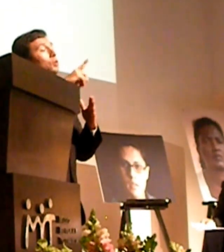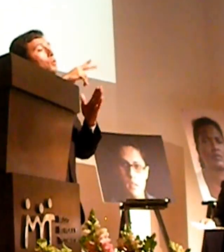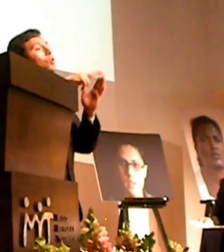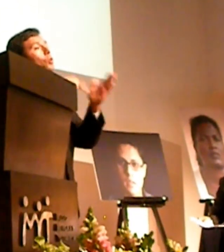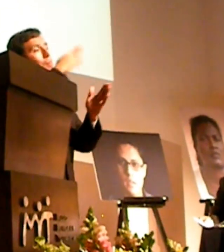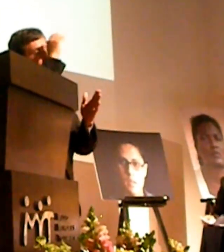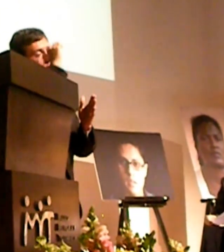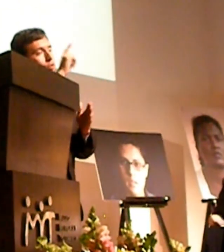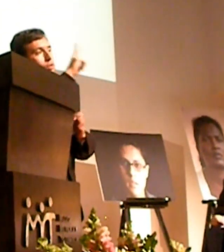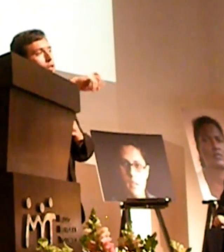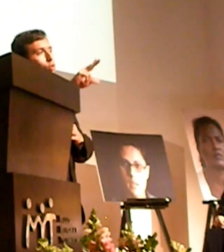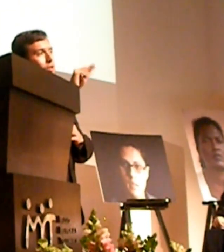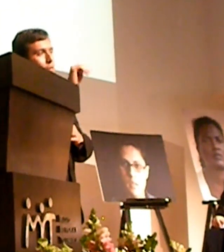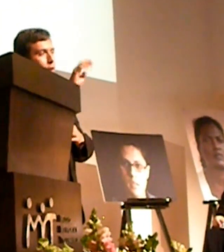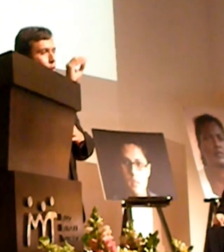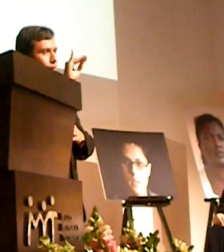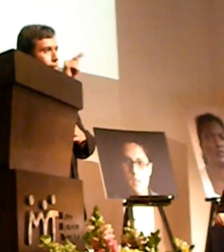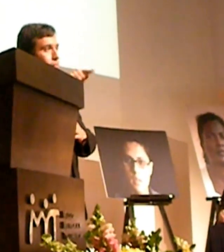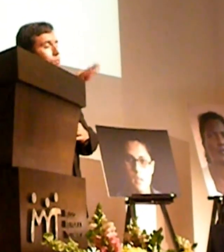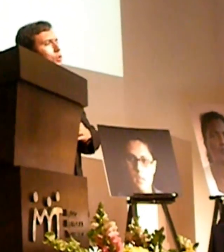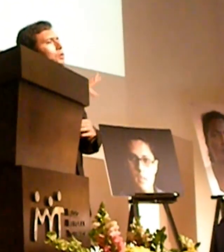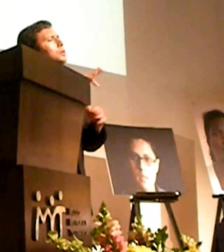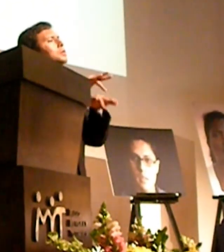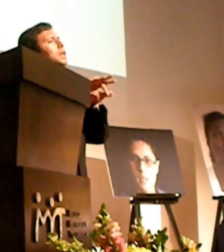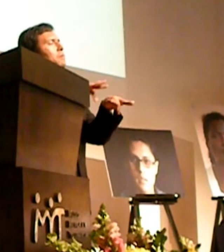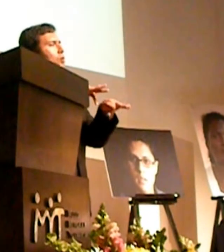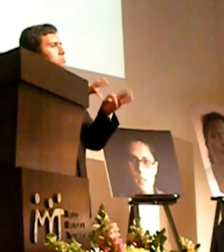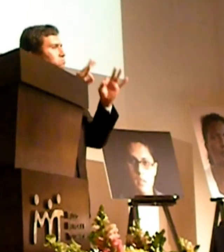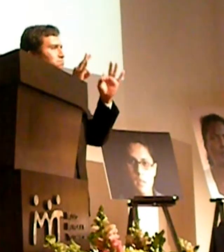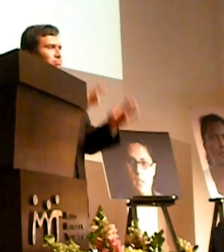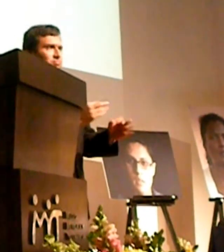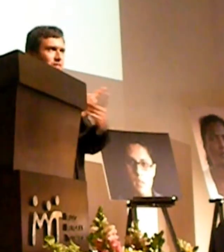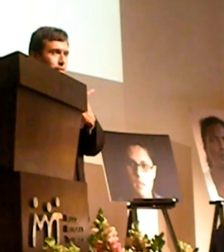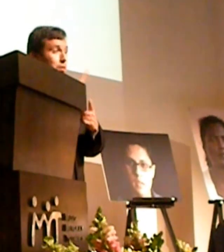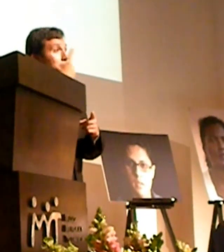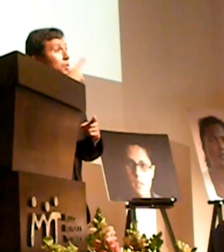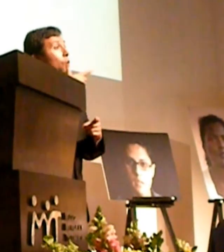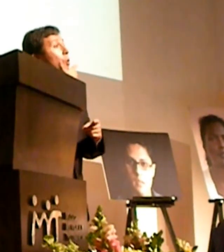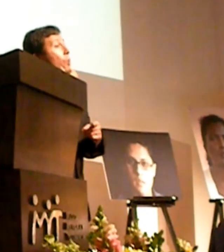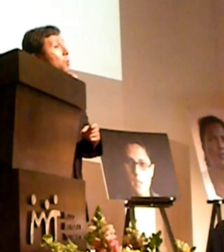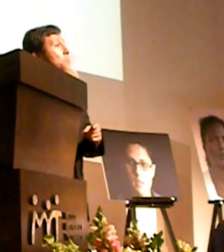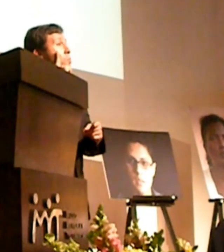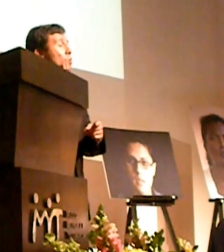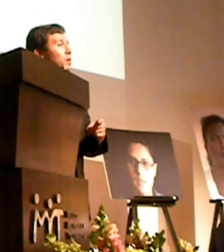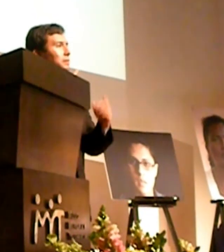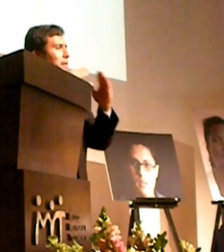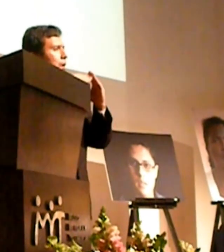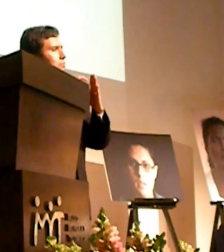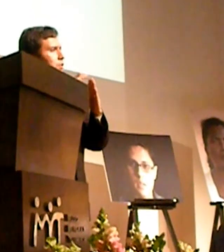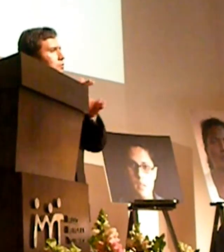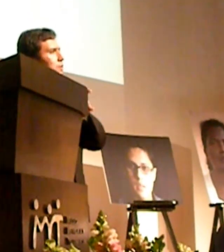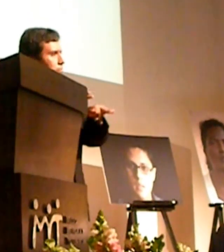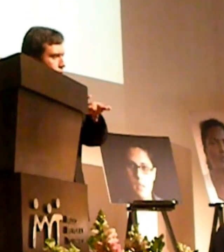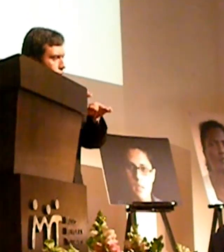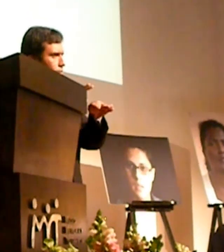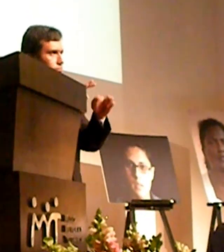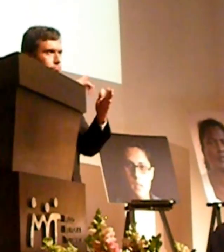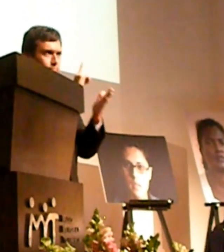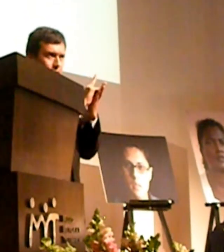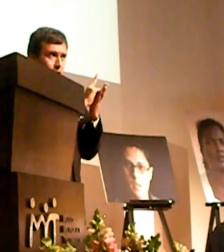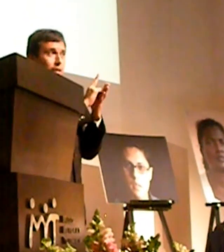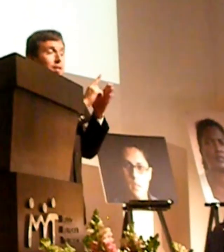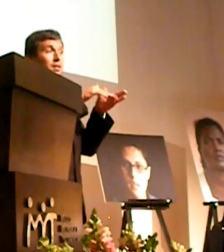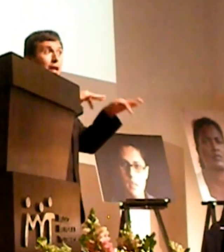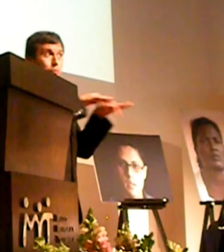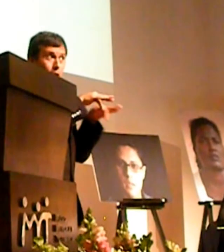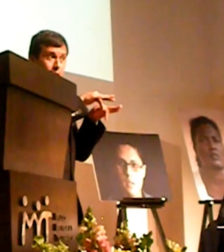de la OIT sobre trabajo decente para trabajadoras y trabajadores domésticos y hacer los cambios en la ley laboral y en la ley de